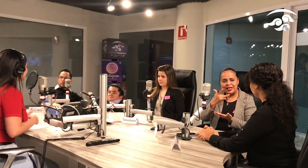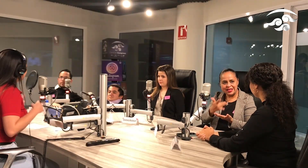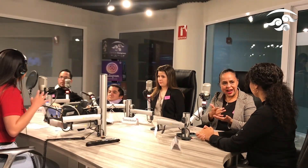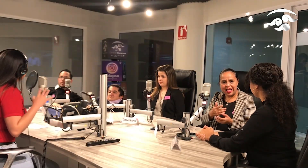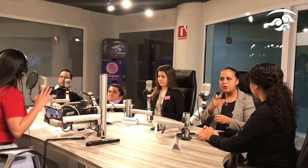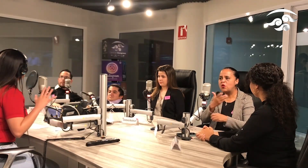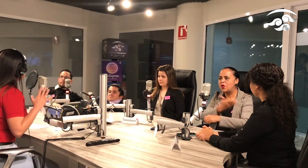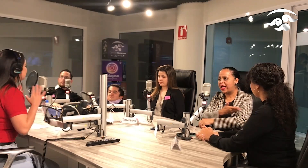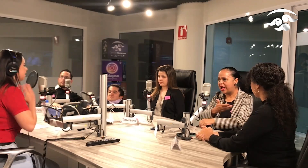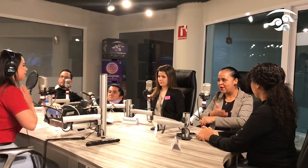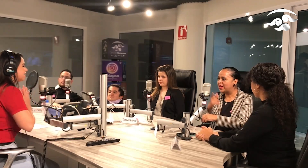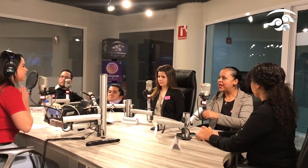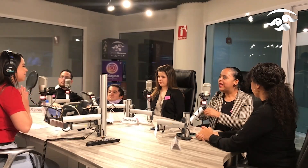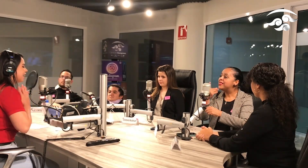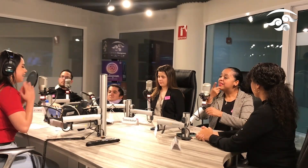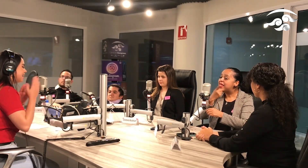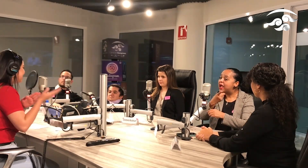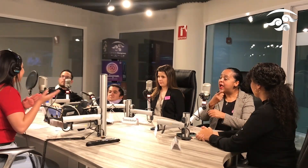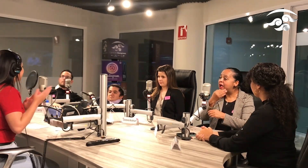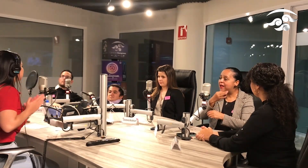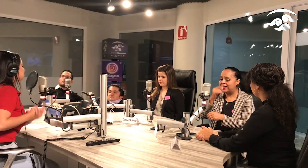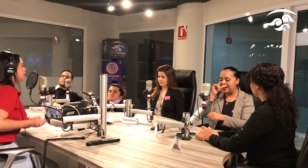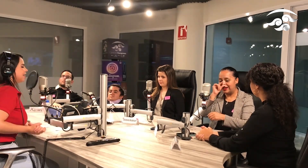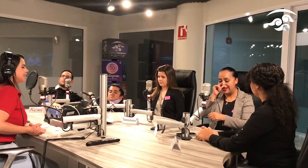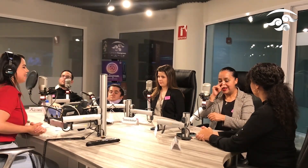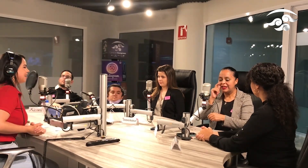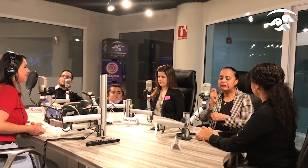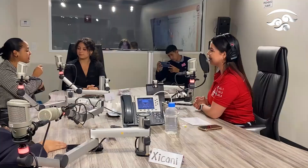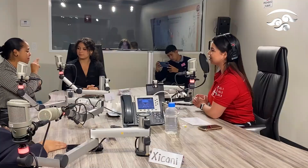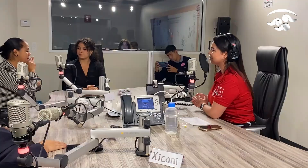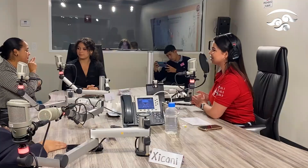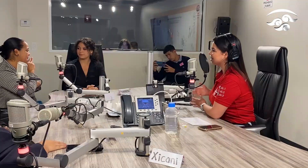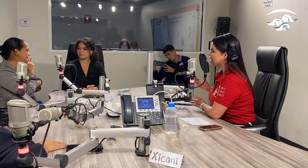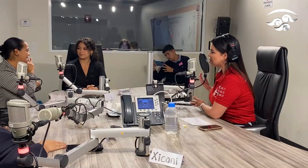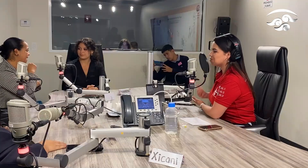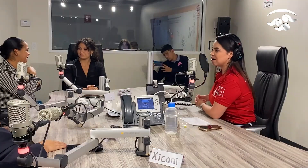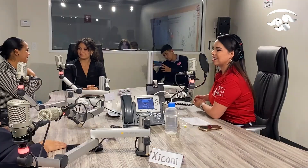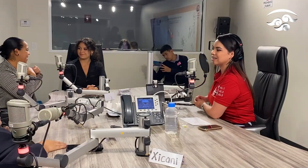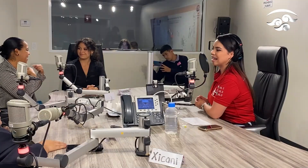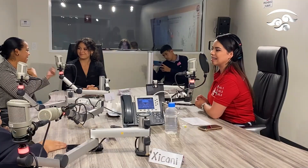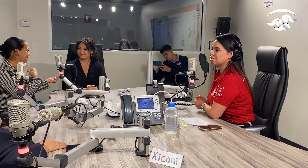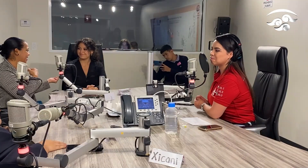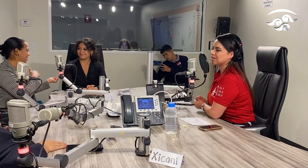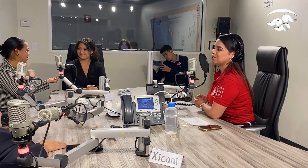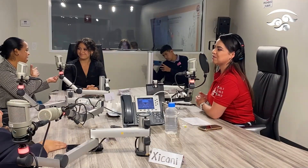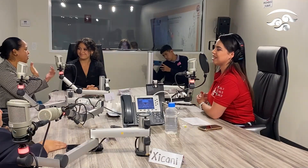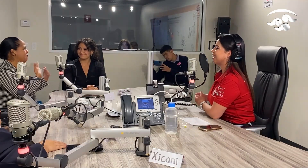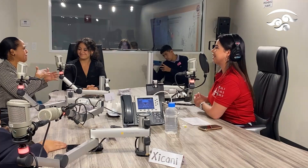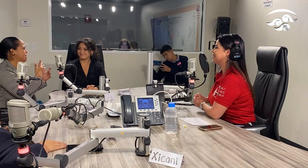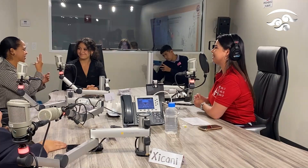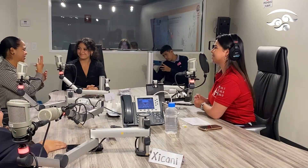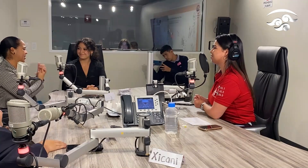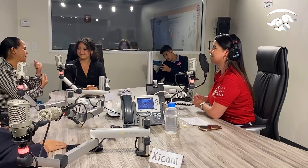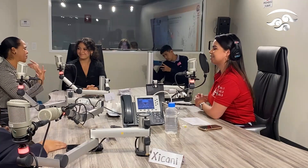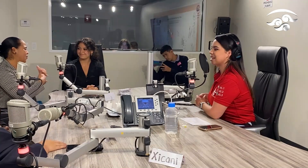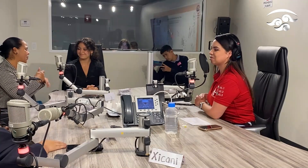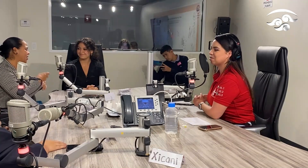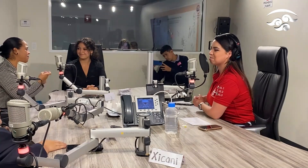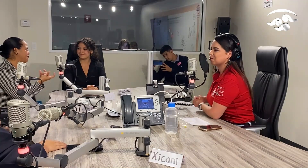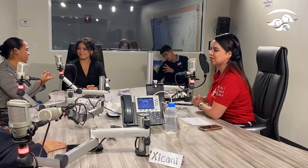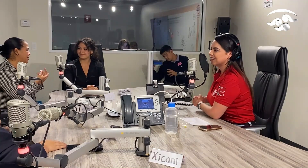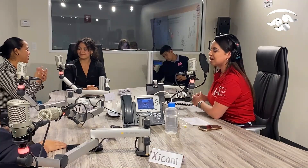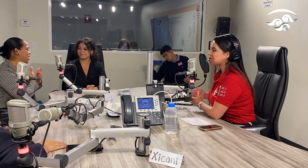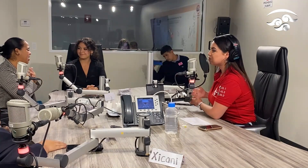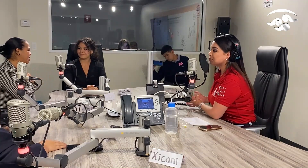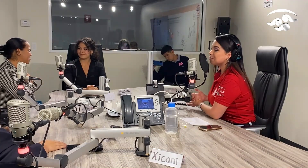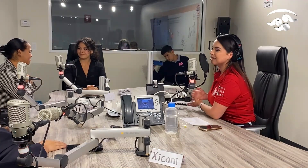acompañarnos. Les hago nada más la aclaración que Liz es la mamá de Yareni, entonces vale el triple todavía esta acción y este acto de